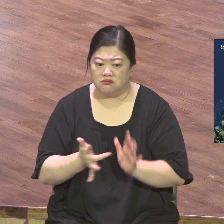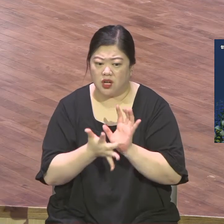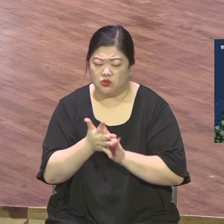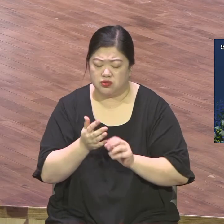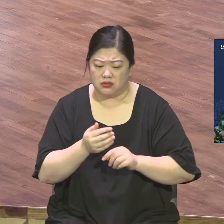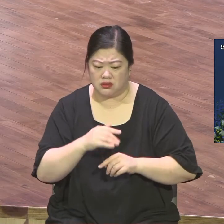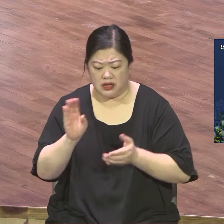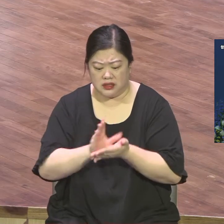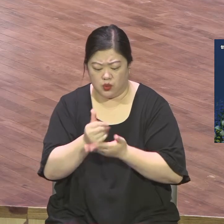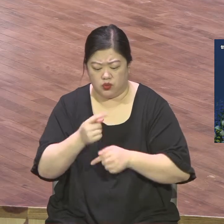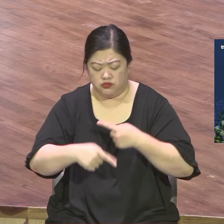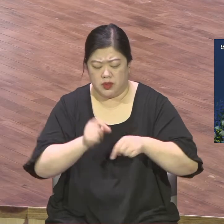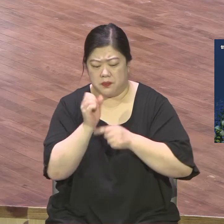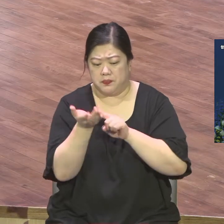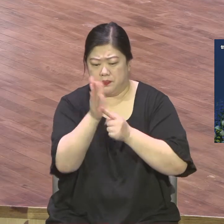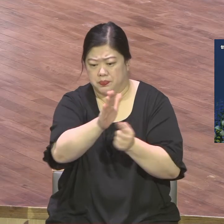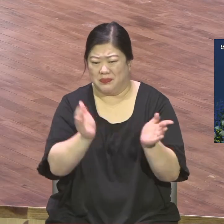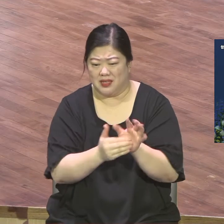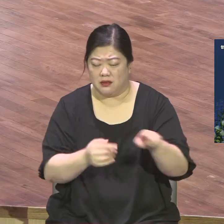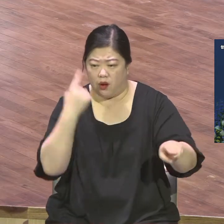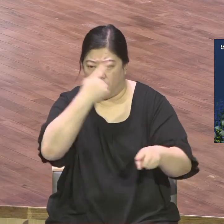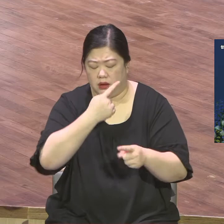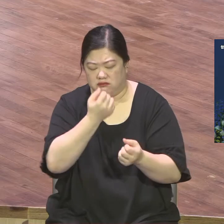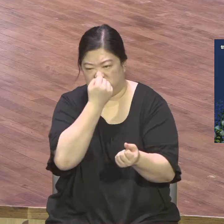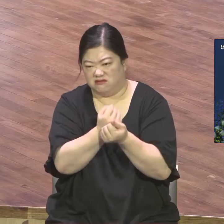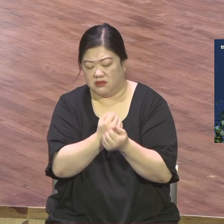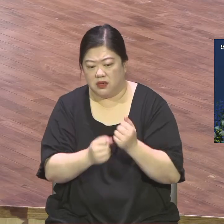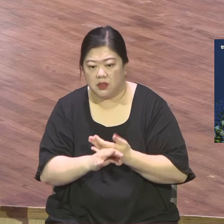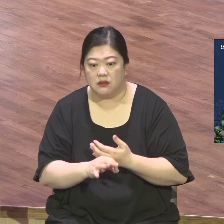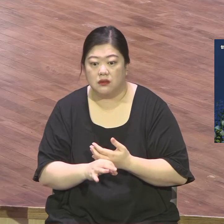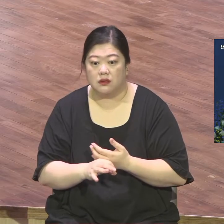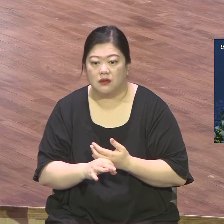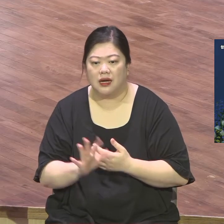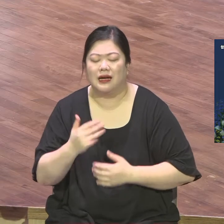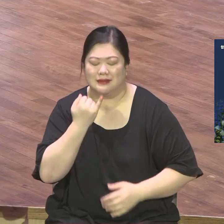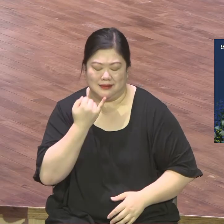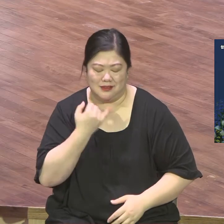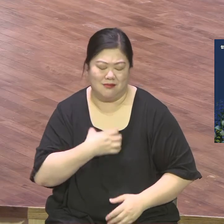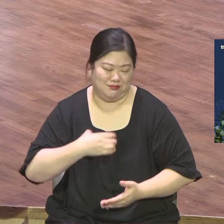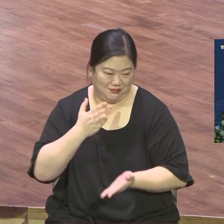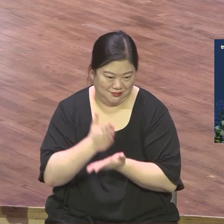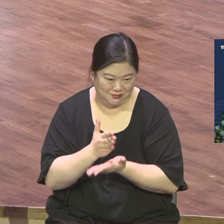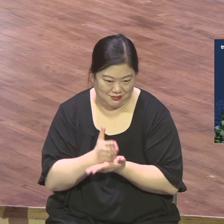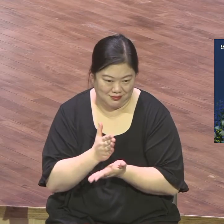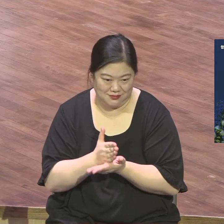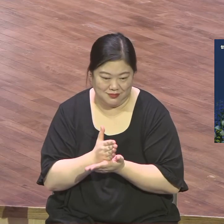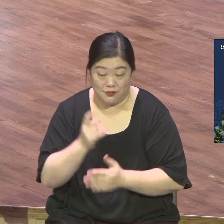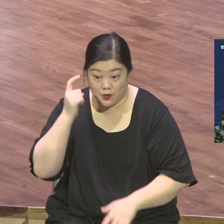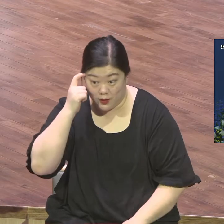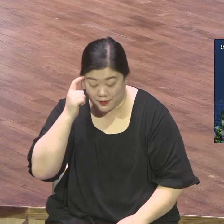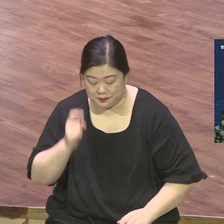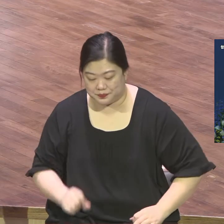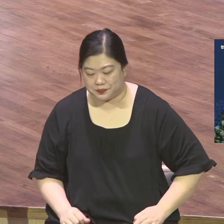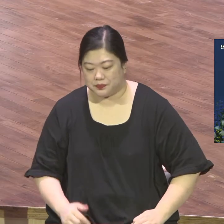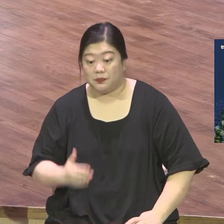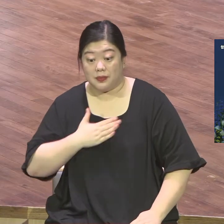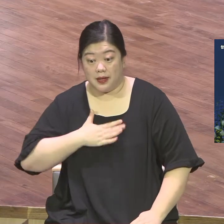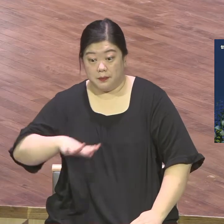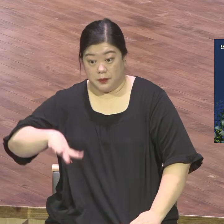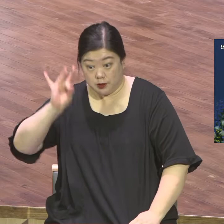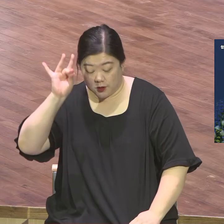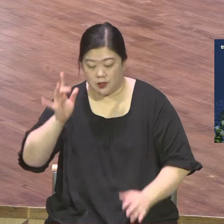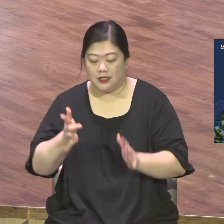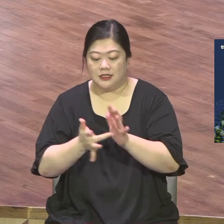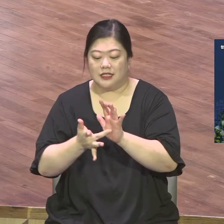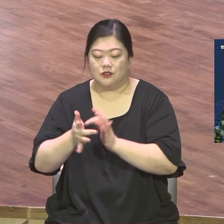없었다 하더라도 전혀 걱정하지 마세요. 일단 예수